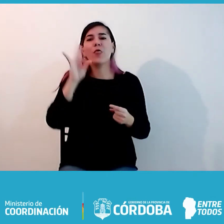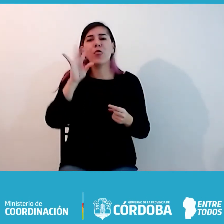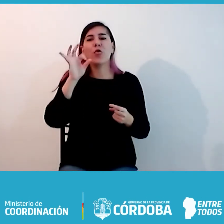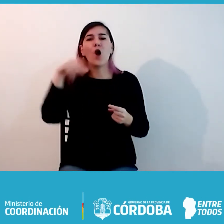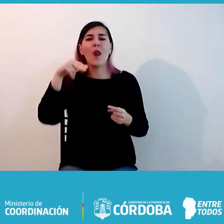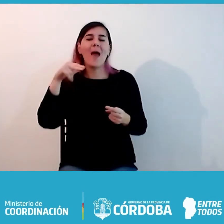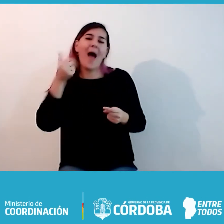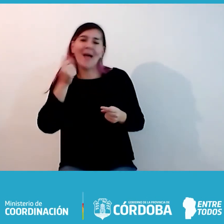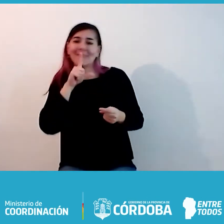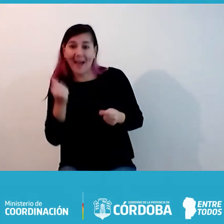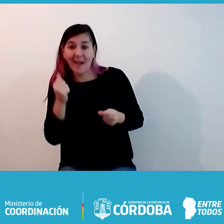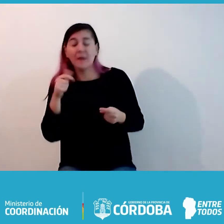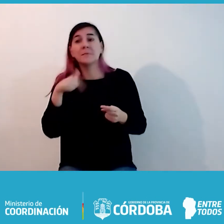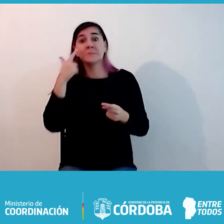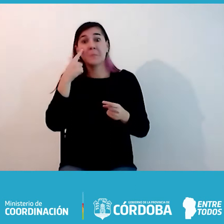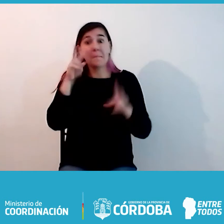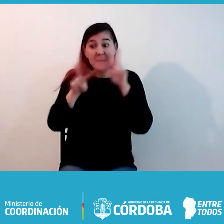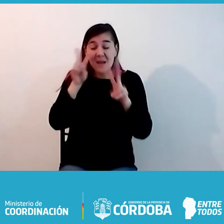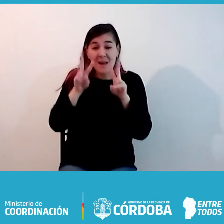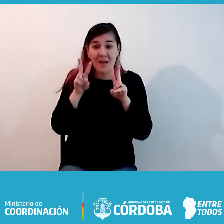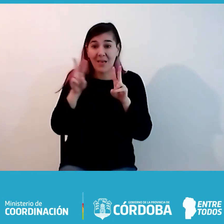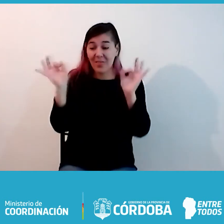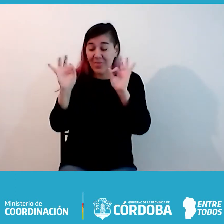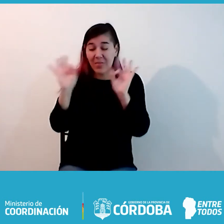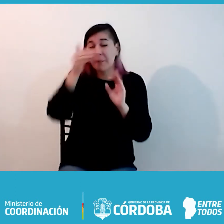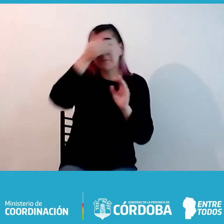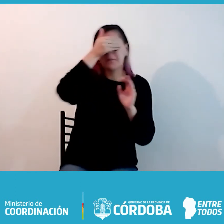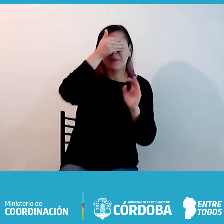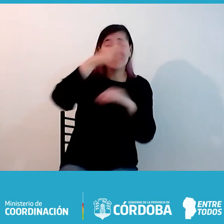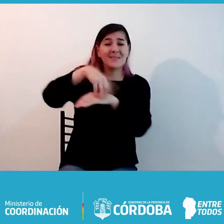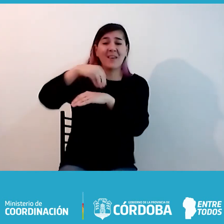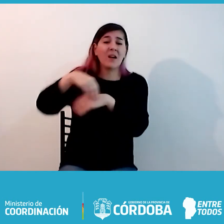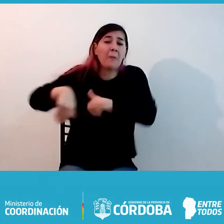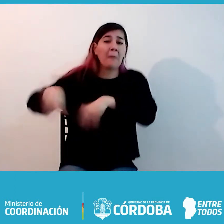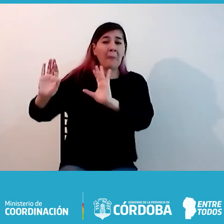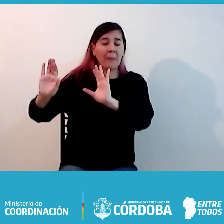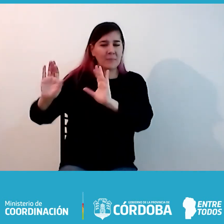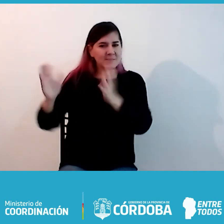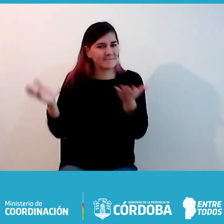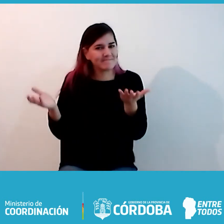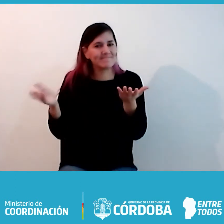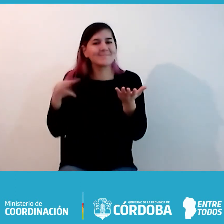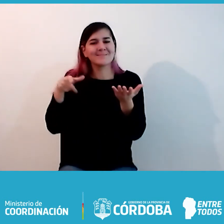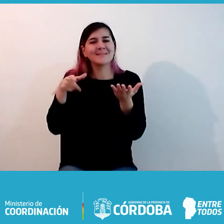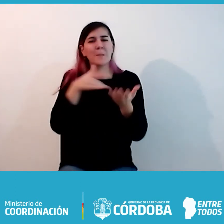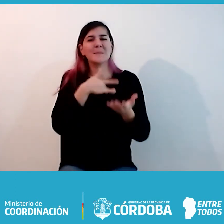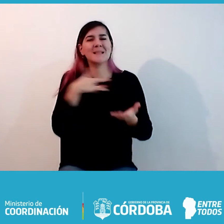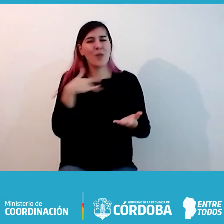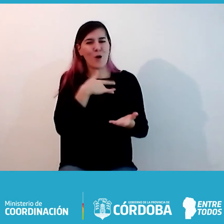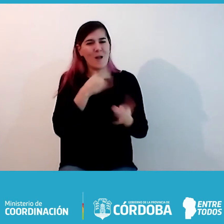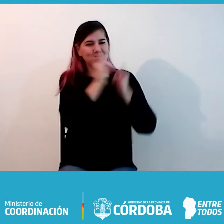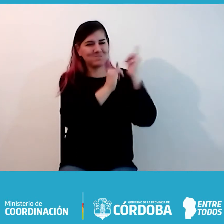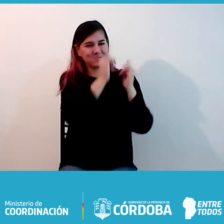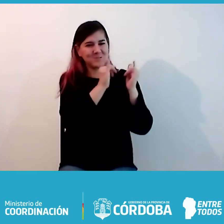refleja que el que mira sin ver, la tierra es tierra nada más. Para la señora que expuso el estudio de impacto ambiental,